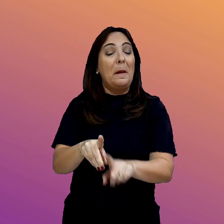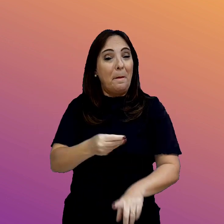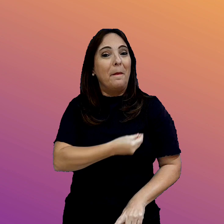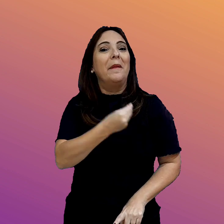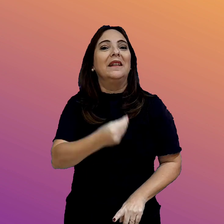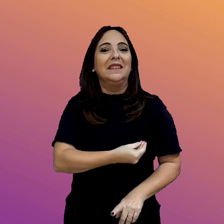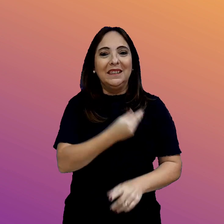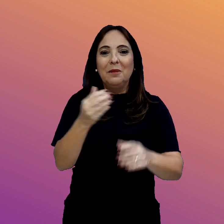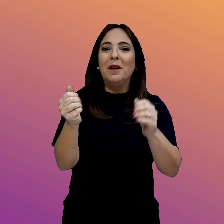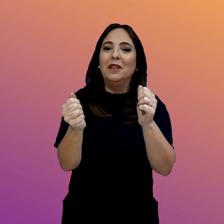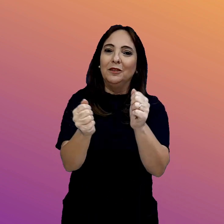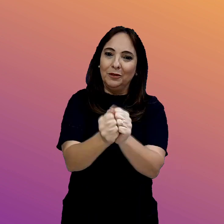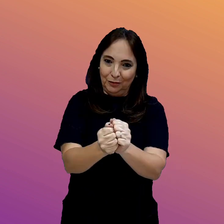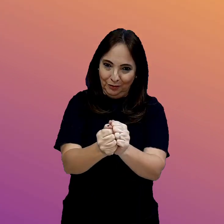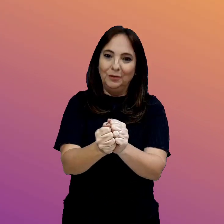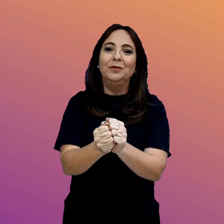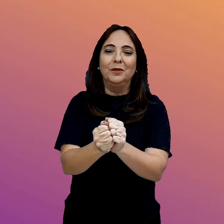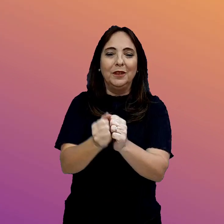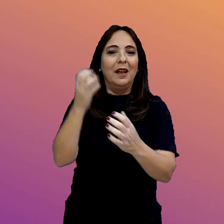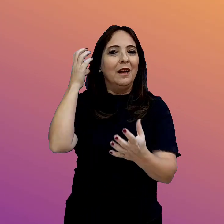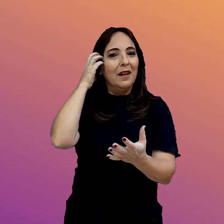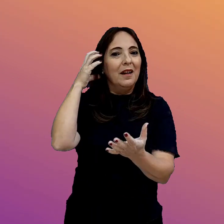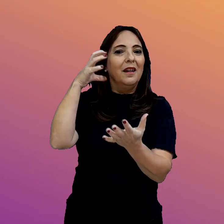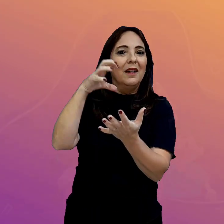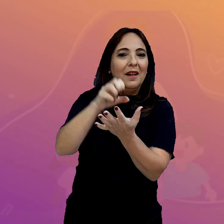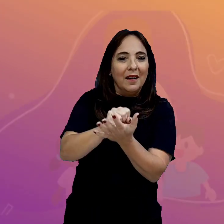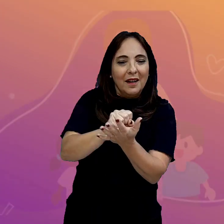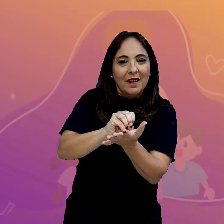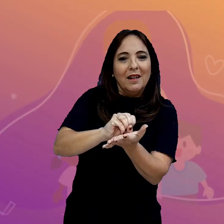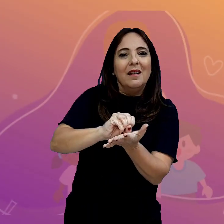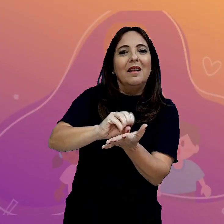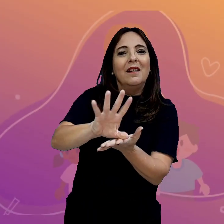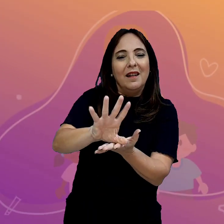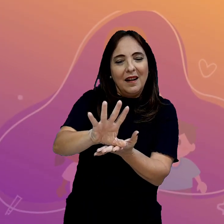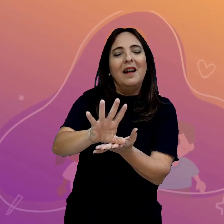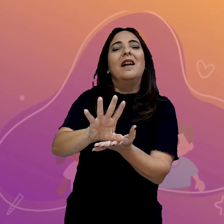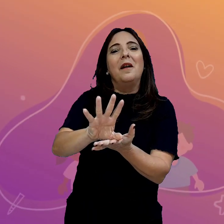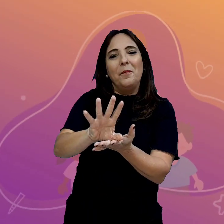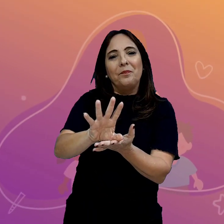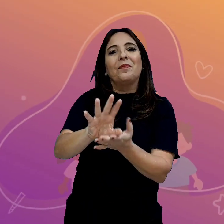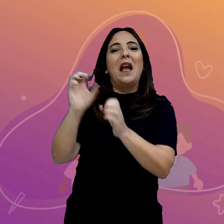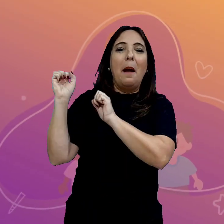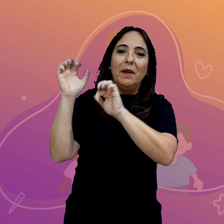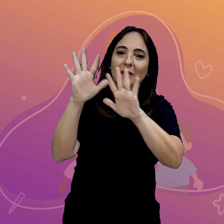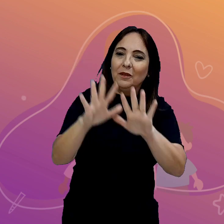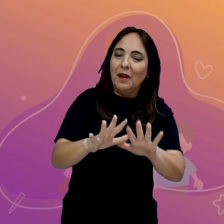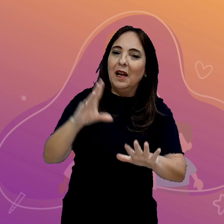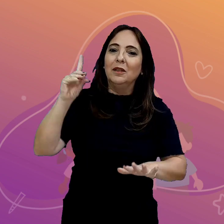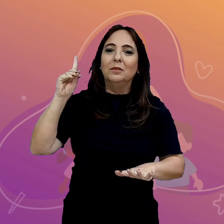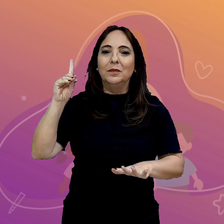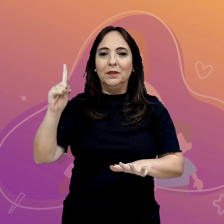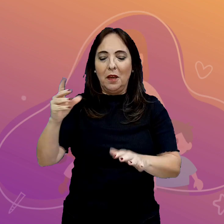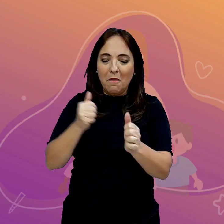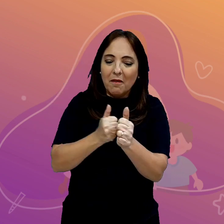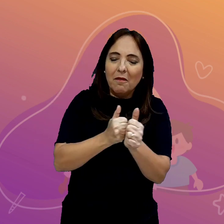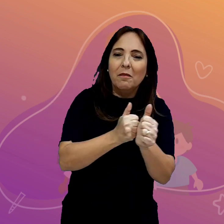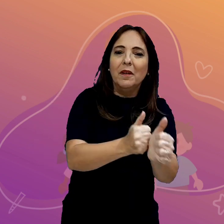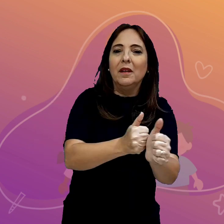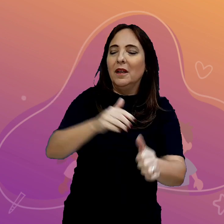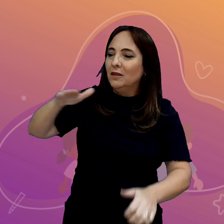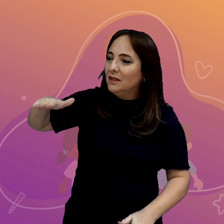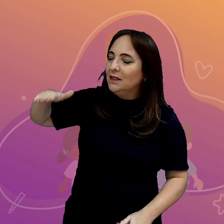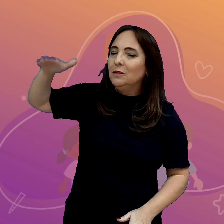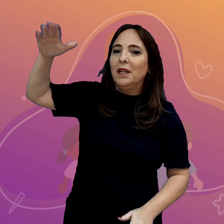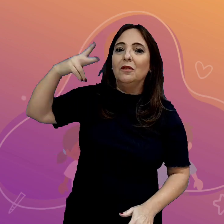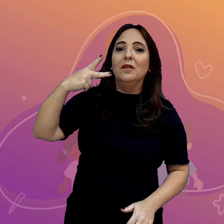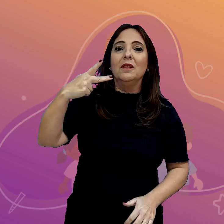participa com a gente desses podcasts, sendo abençoado, sendo inspirado por Deus, acompanhando aí o crescimento